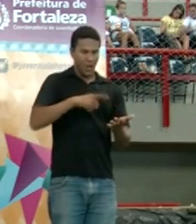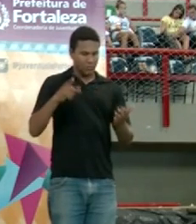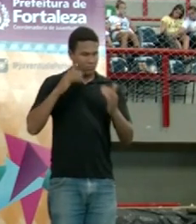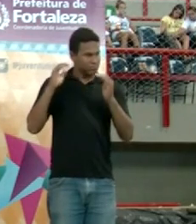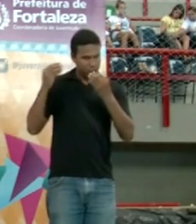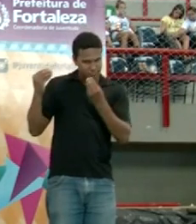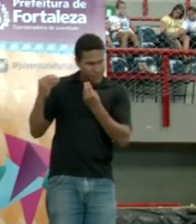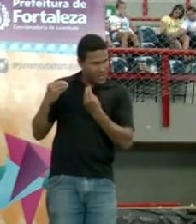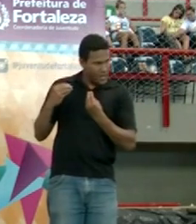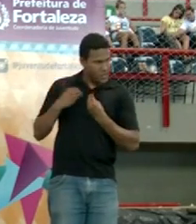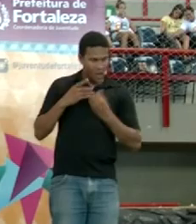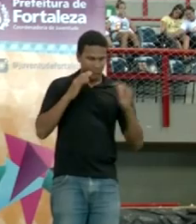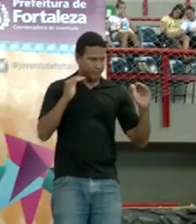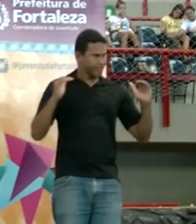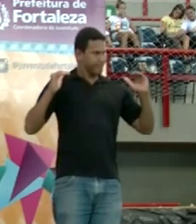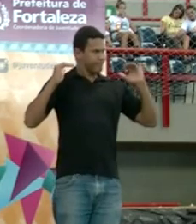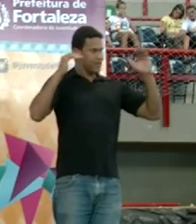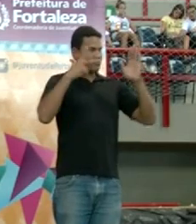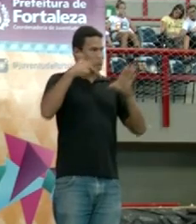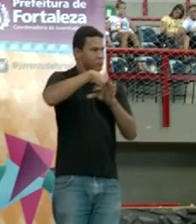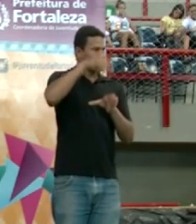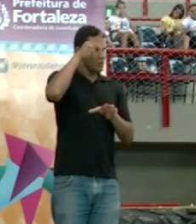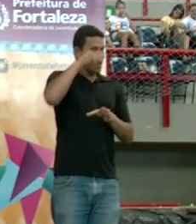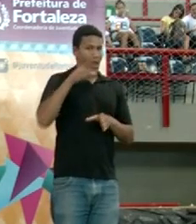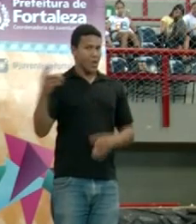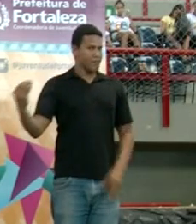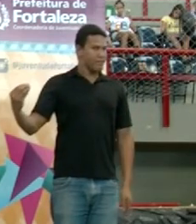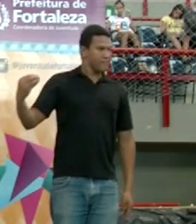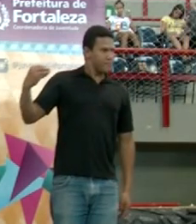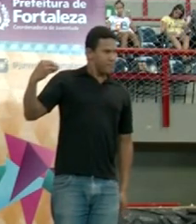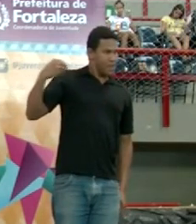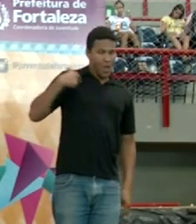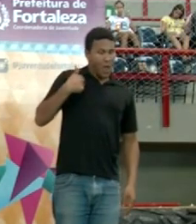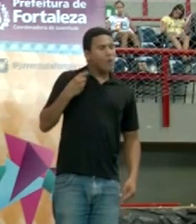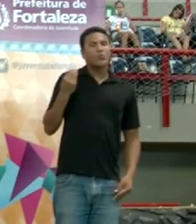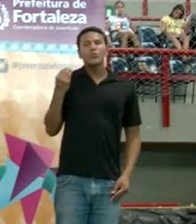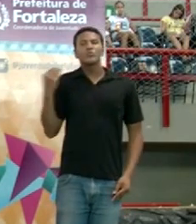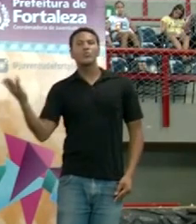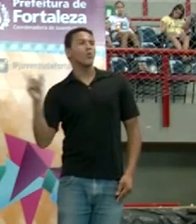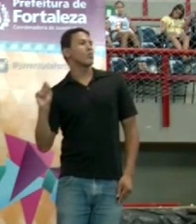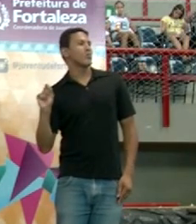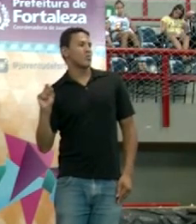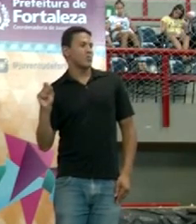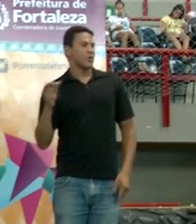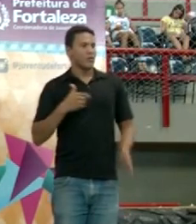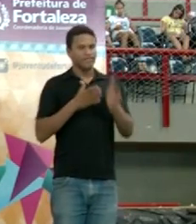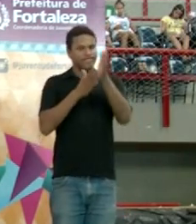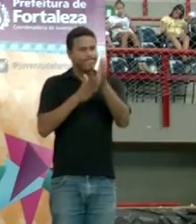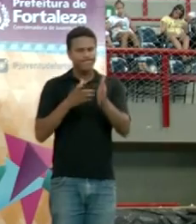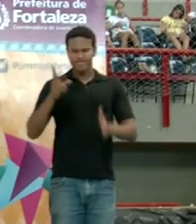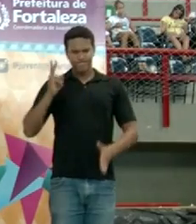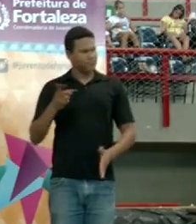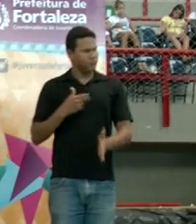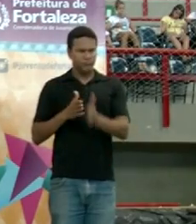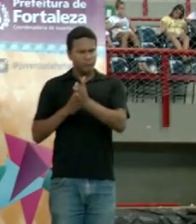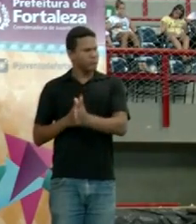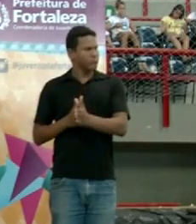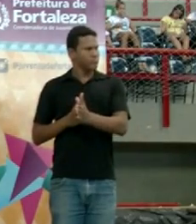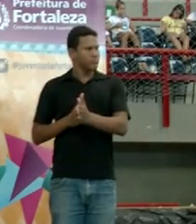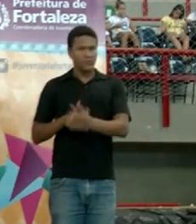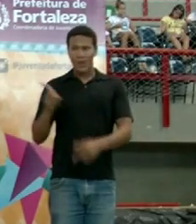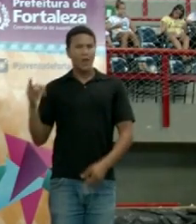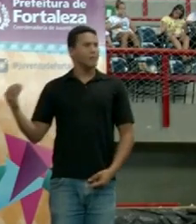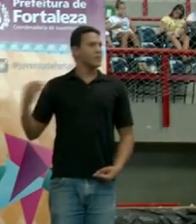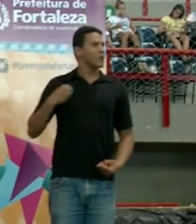comitatus, que é a fidelidade. Eu dou o benefício, que é muito simples, é o benefício. Qual foi o benefício que eu dei a ele? A